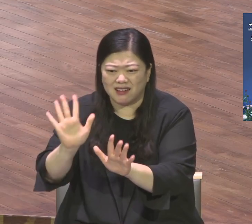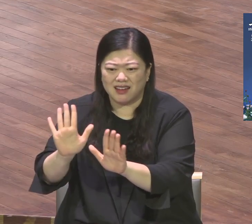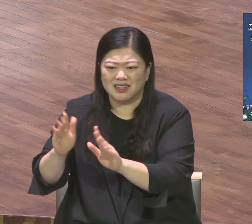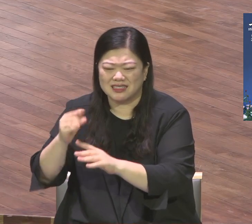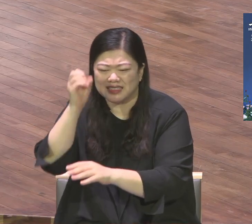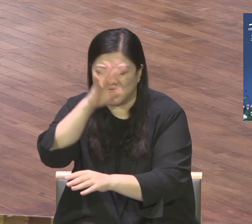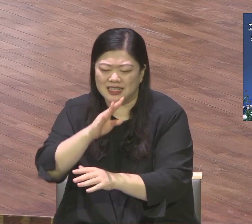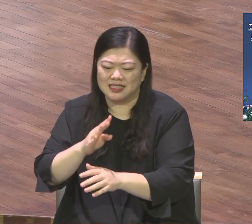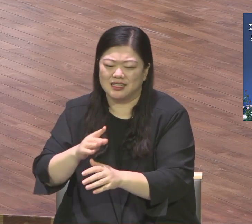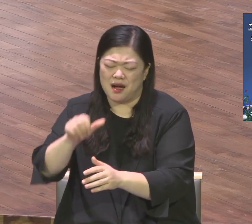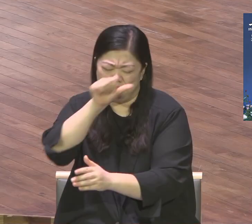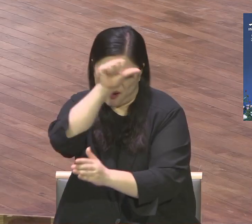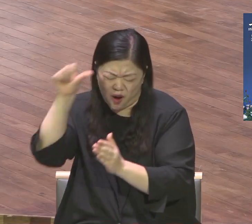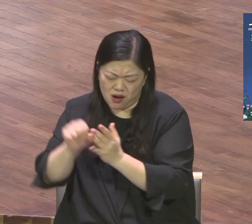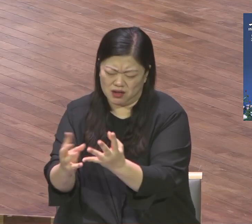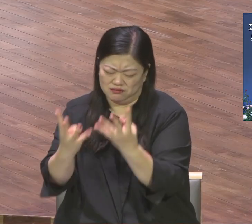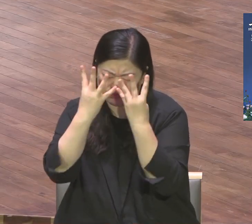있었어.